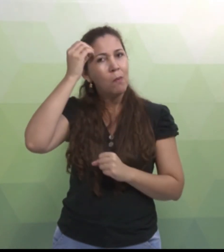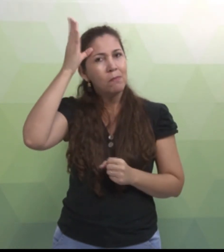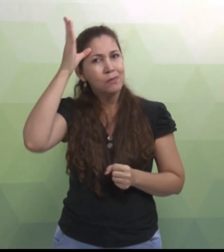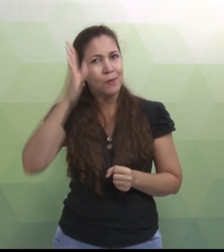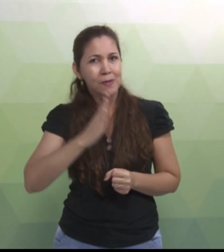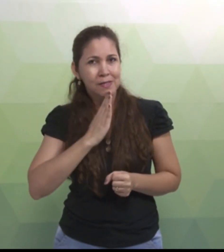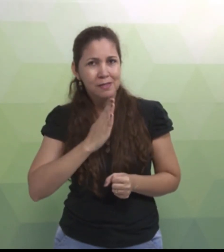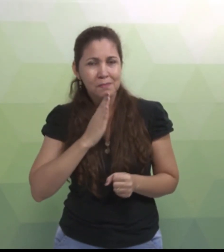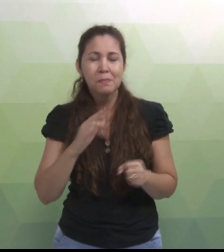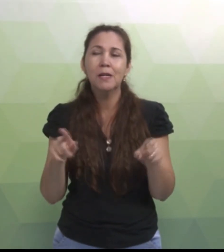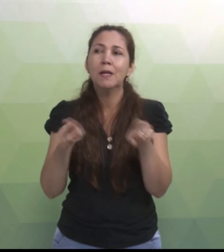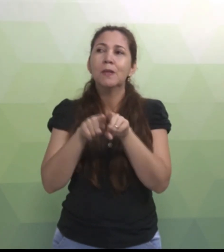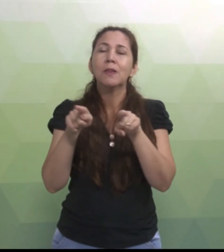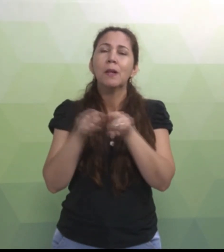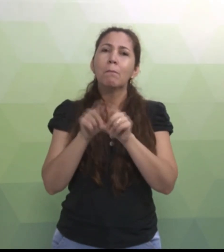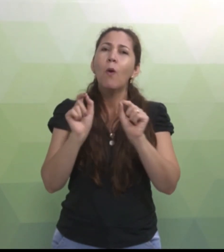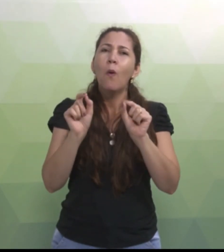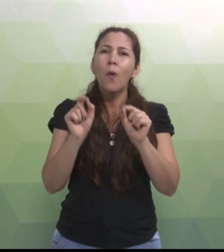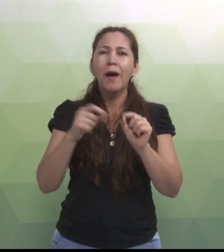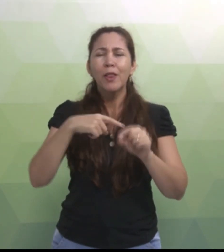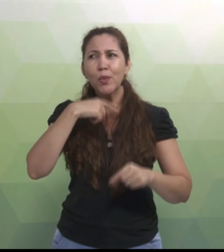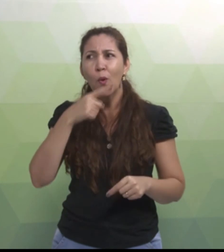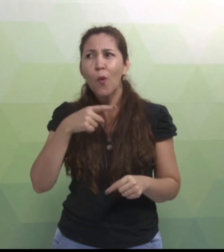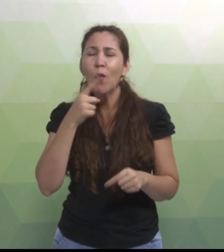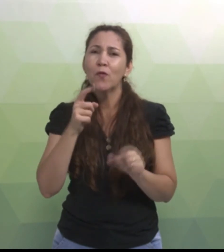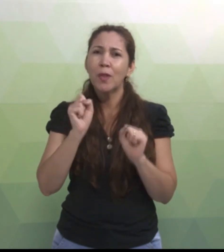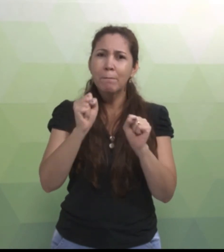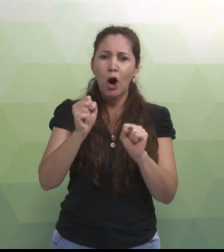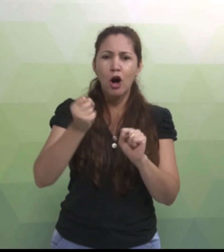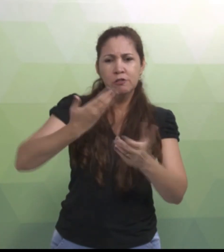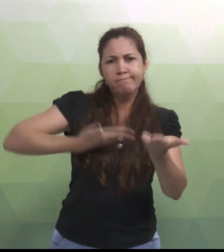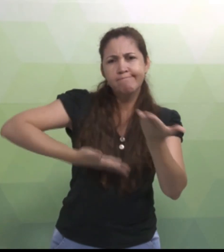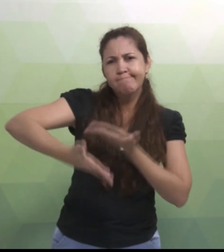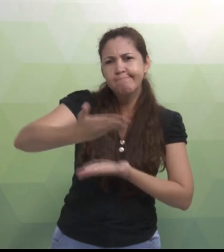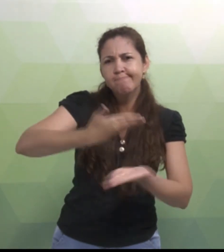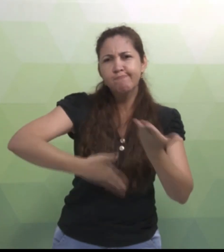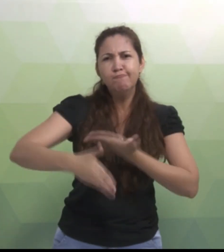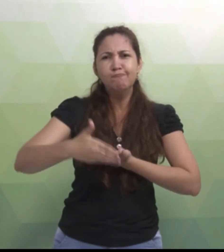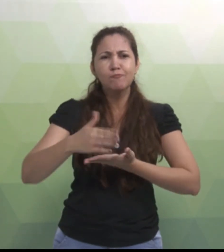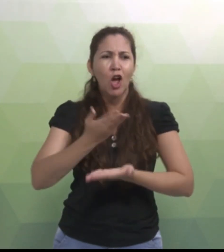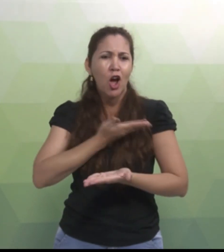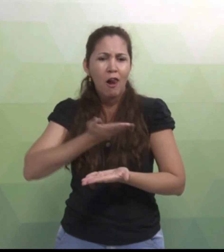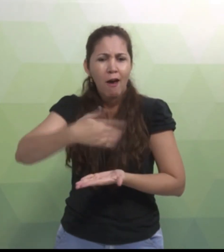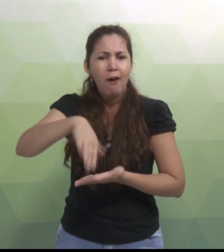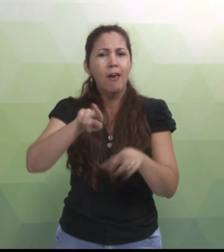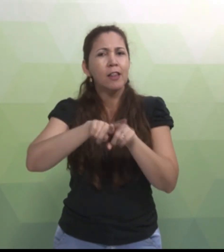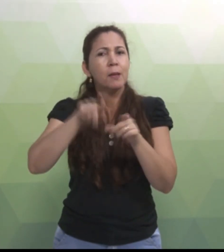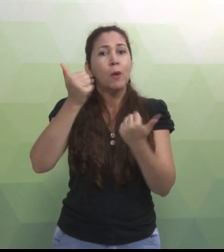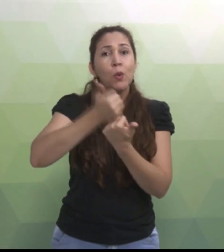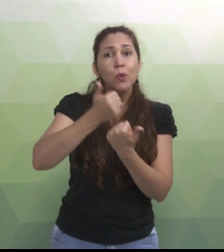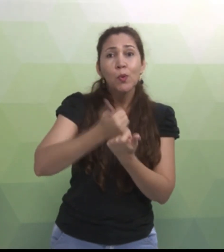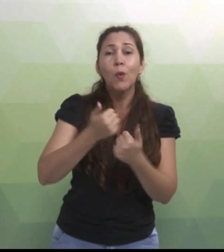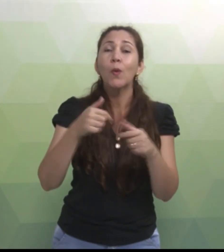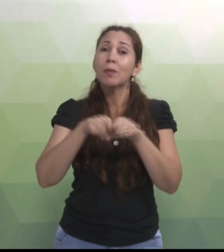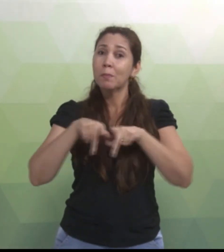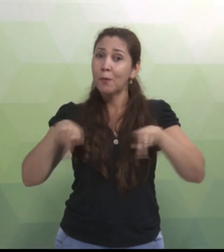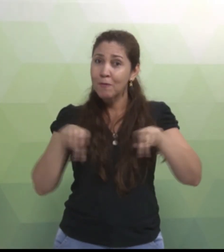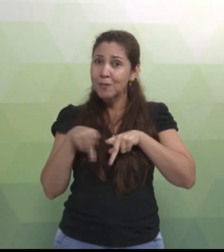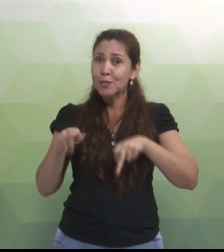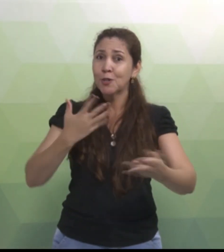participação, porque vai ampliar o conhecimento de vocês. E também dúvidas, vocês podem interagir com os colegas, com o tutor,